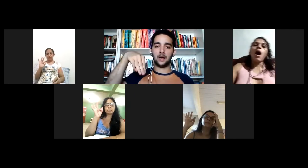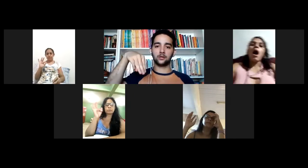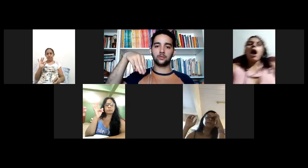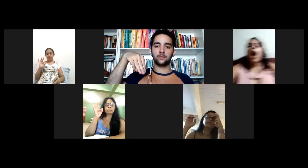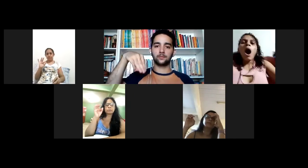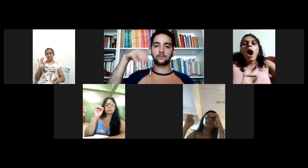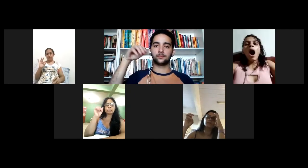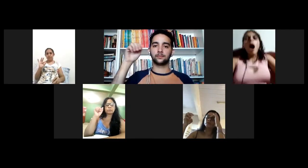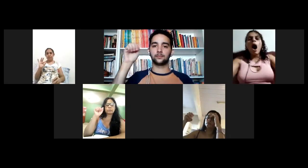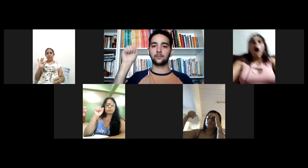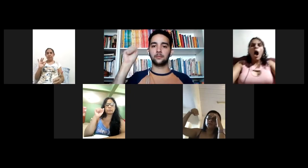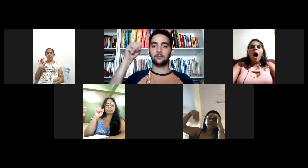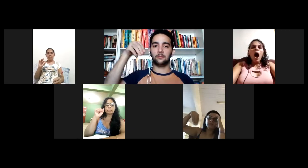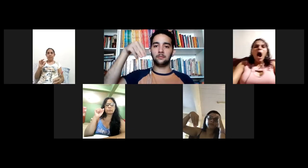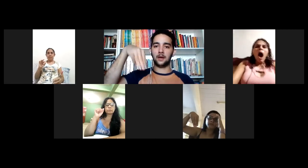Março.